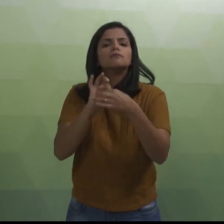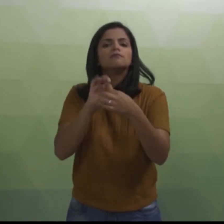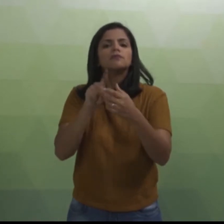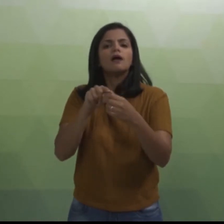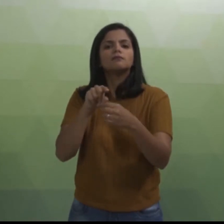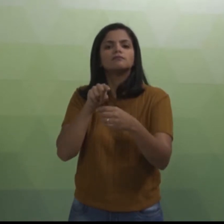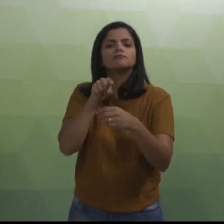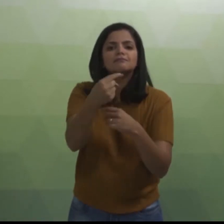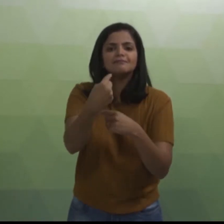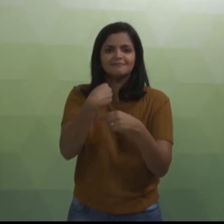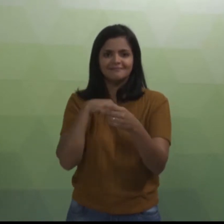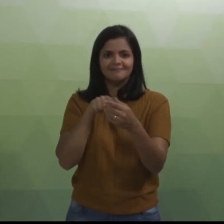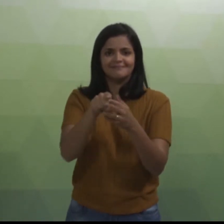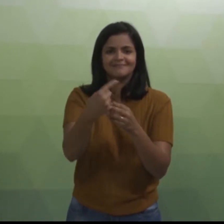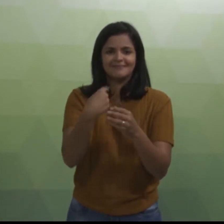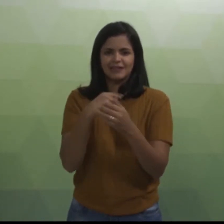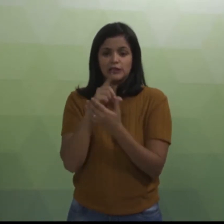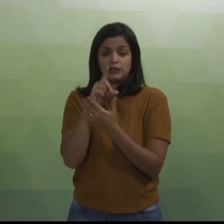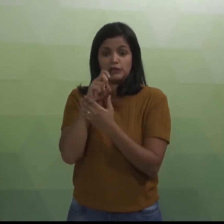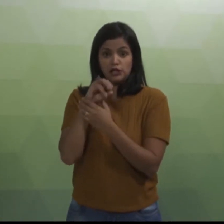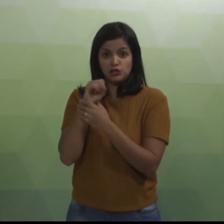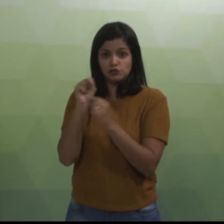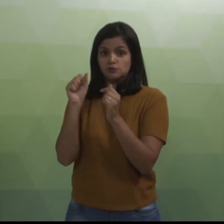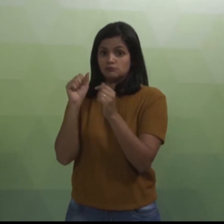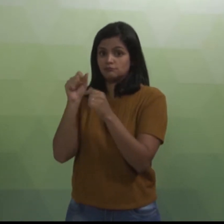Então, percebam o espaço deítico,